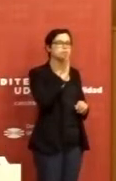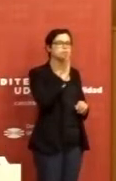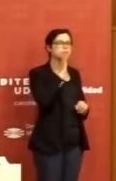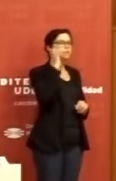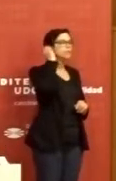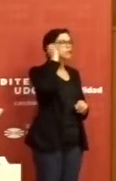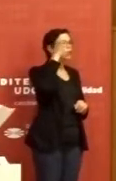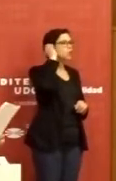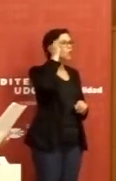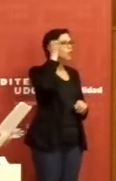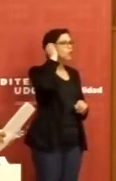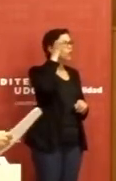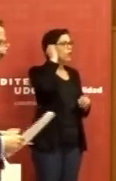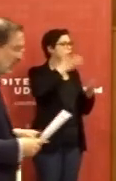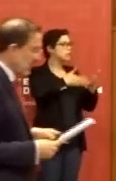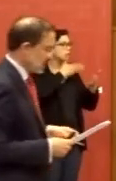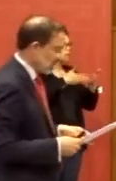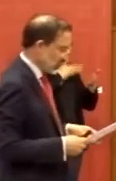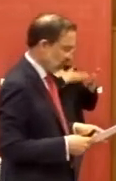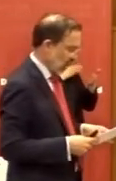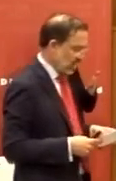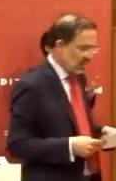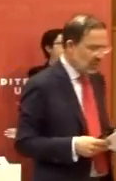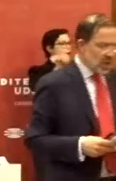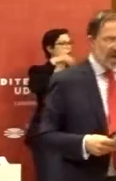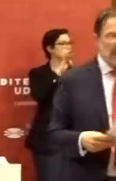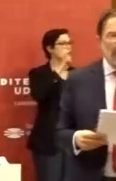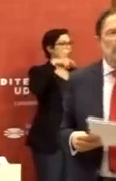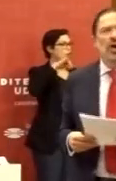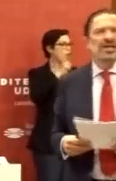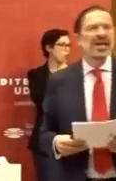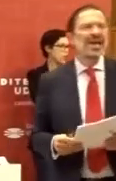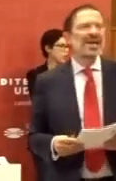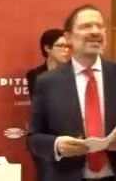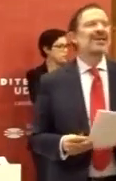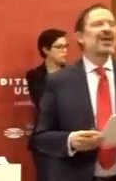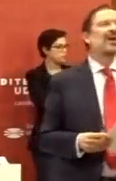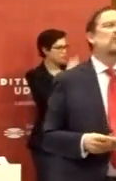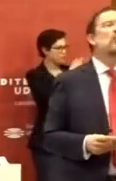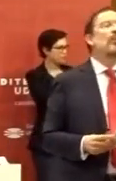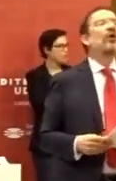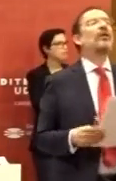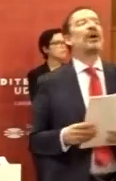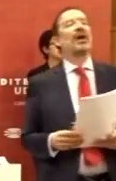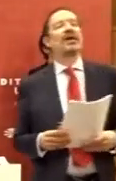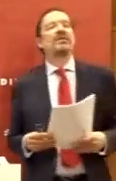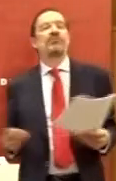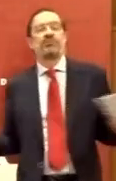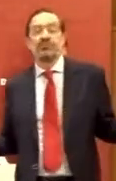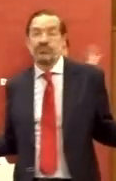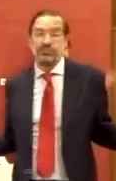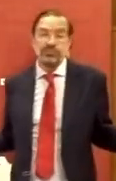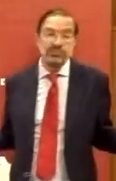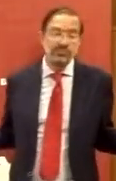en esas jornadas que se recogen en el libro del que hablaba antes Antonio Abril, ¿no? ¿Cuáles son qué supone para